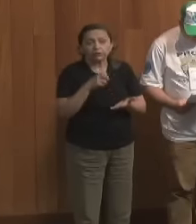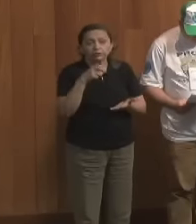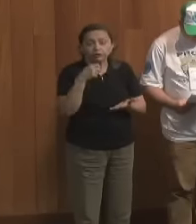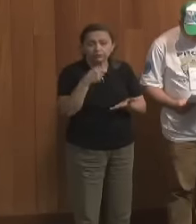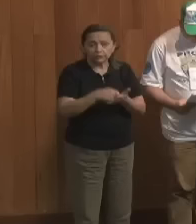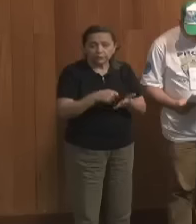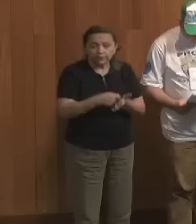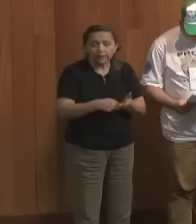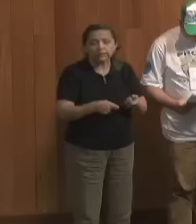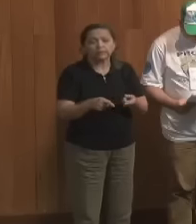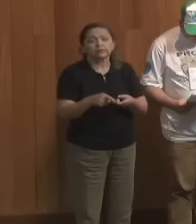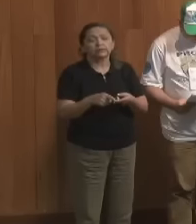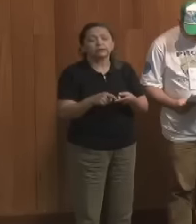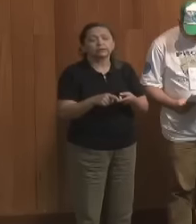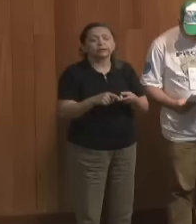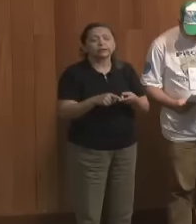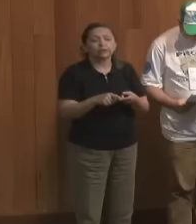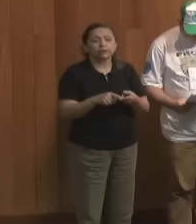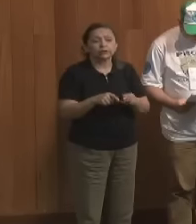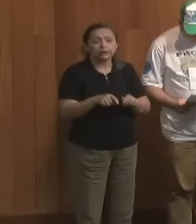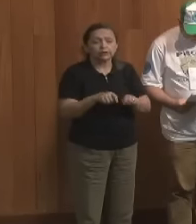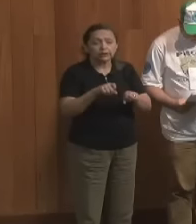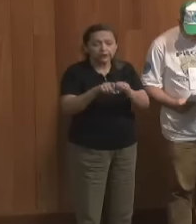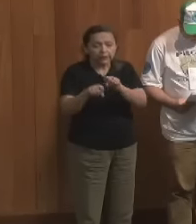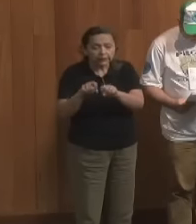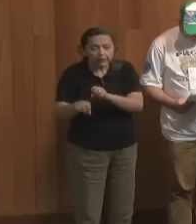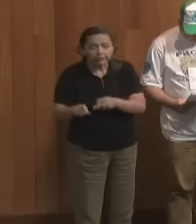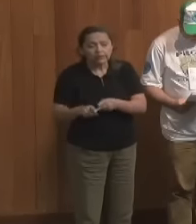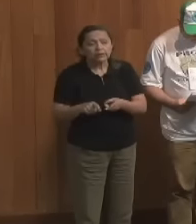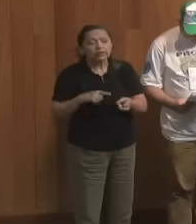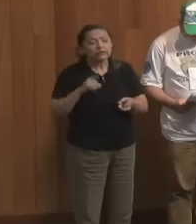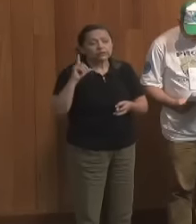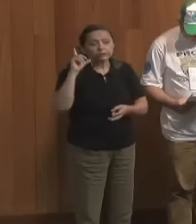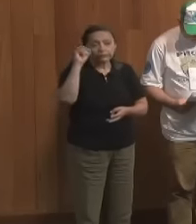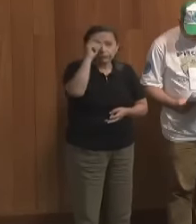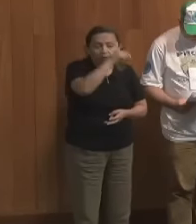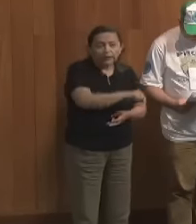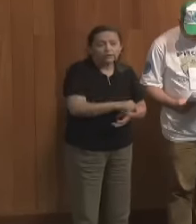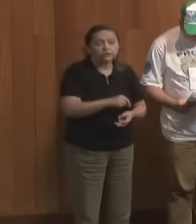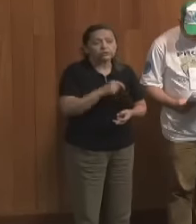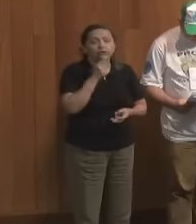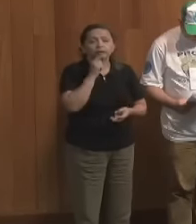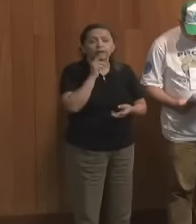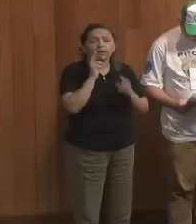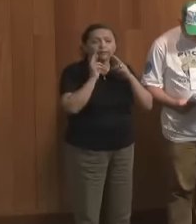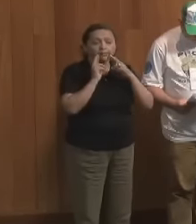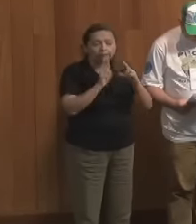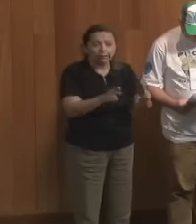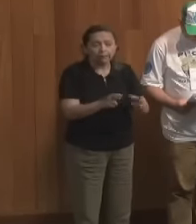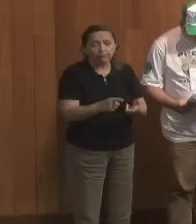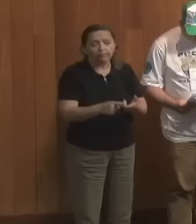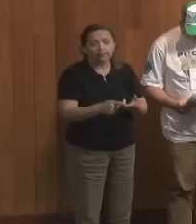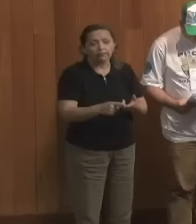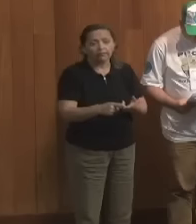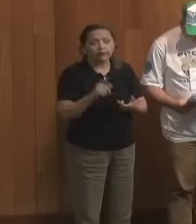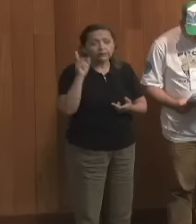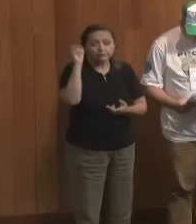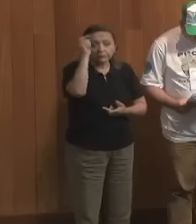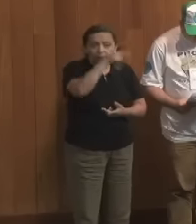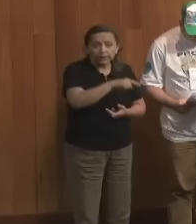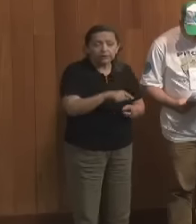estamos falando de criminalização, nós estamos falando de dificuldade de registrar boletim de ocorrência, nós estamos falando de dificuldade